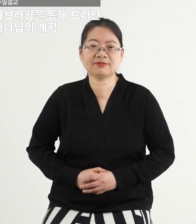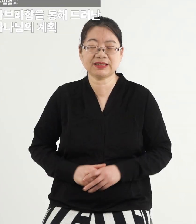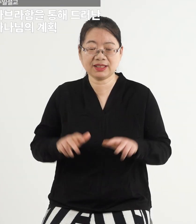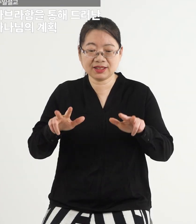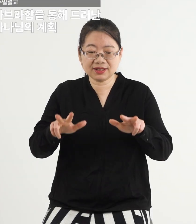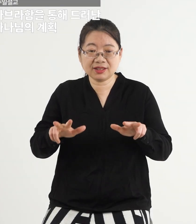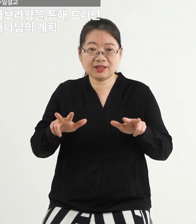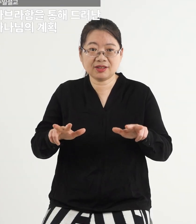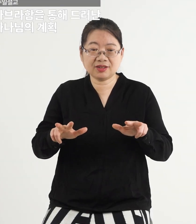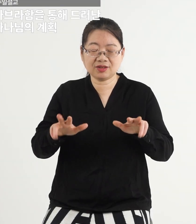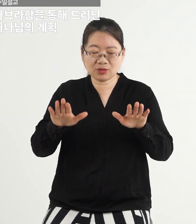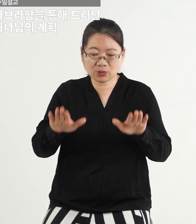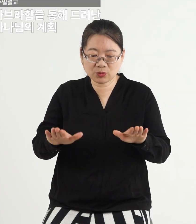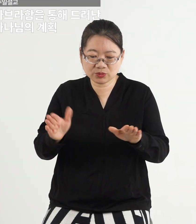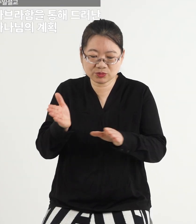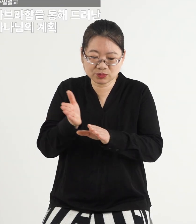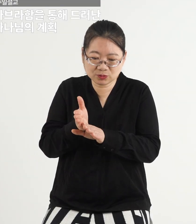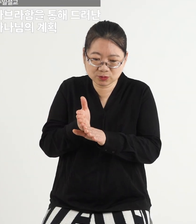이제 오늘부터